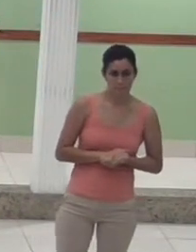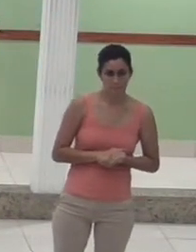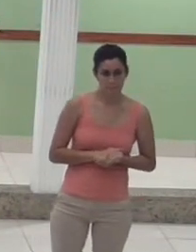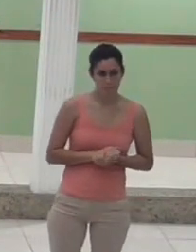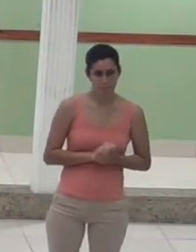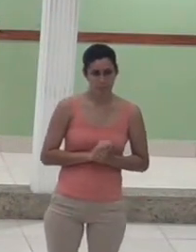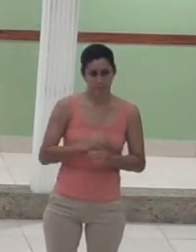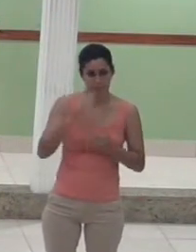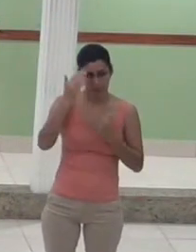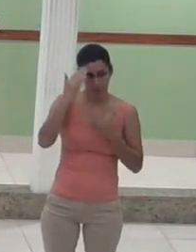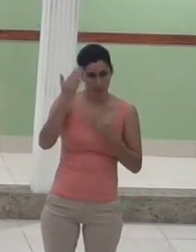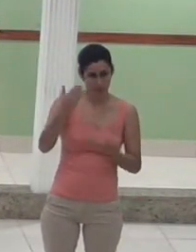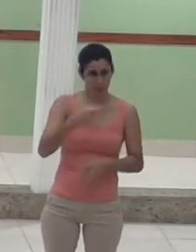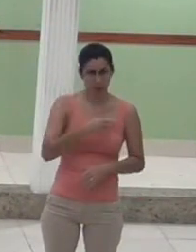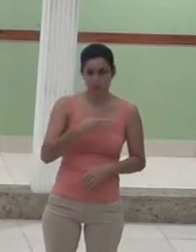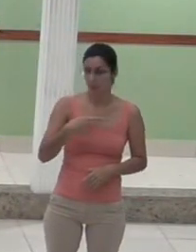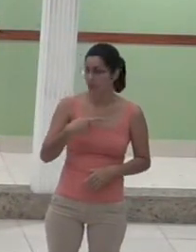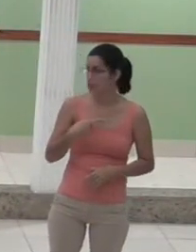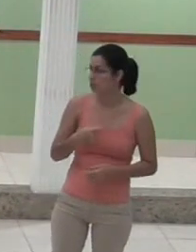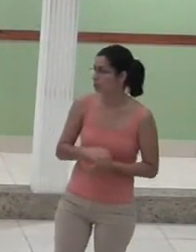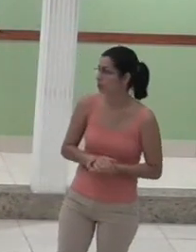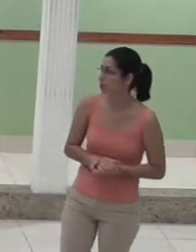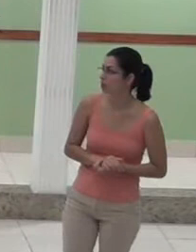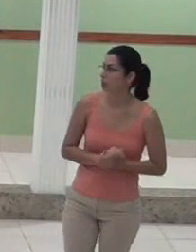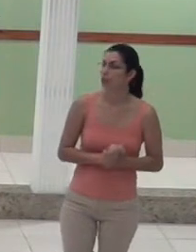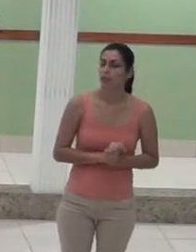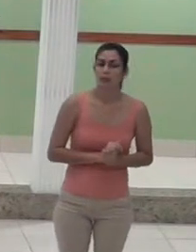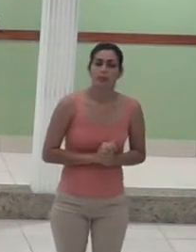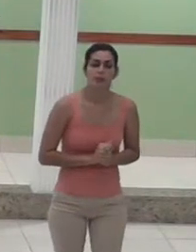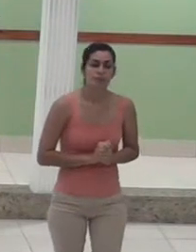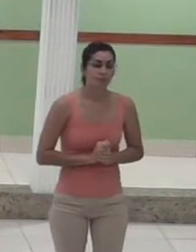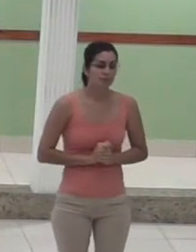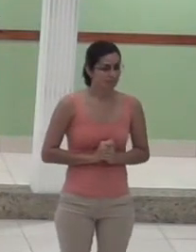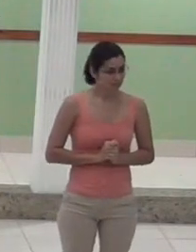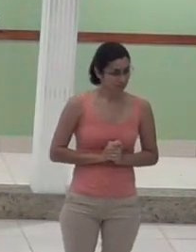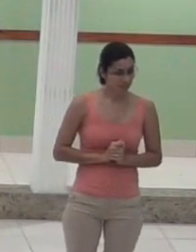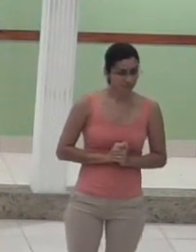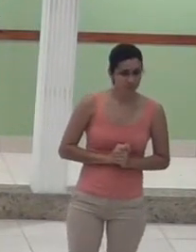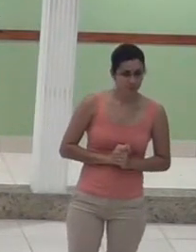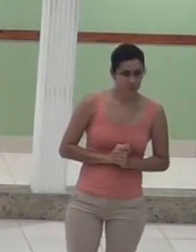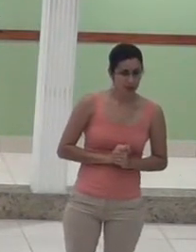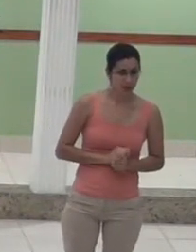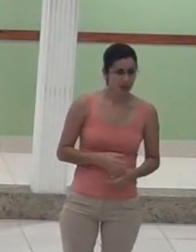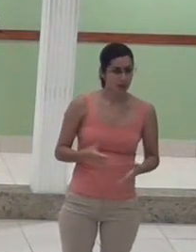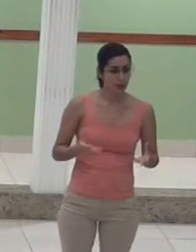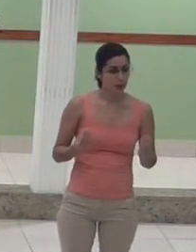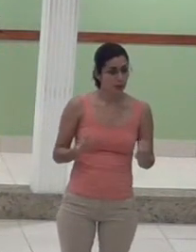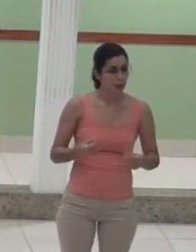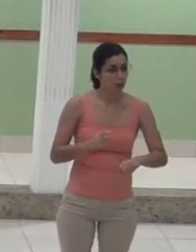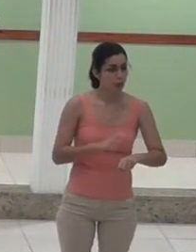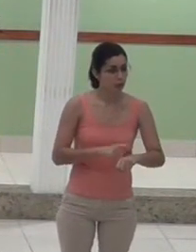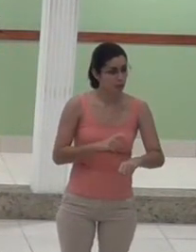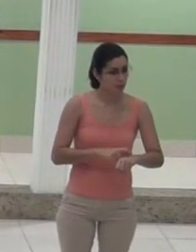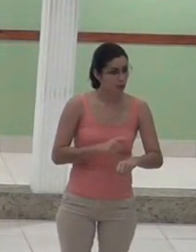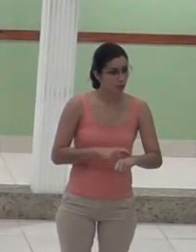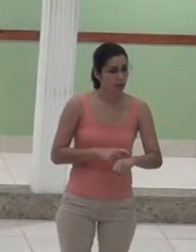Obrigada, pastor. Agora eu estou conseguindo falar. Muitos momentos de grande emoção